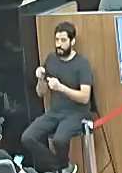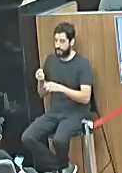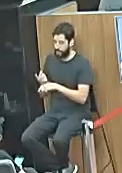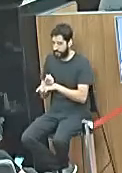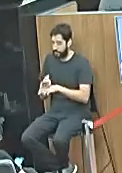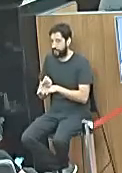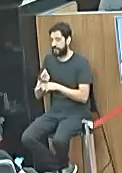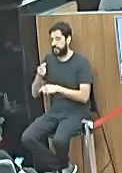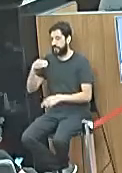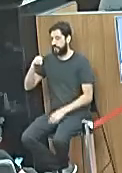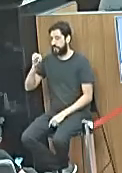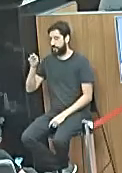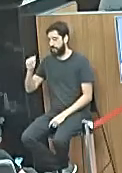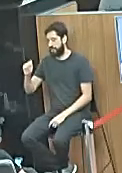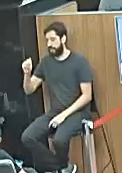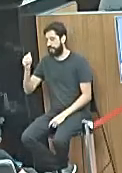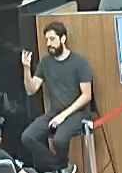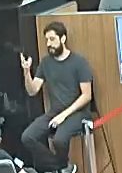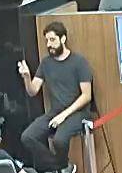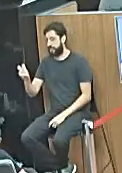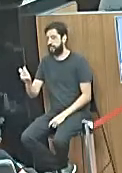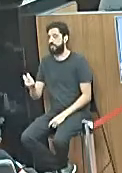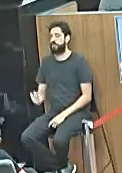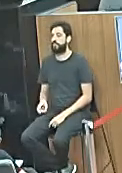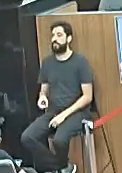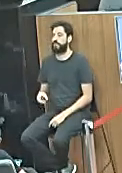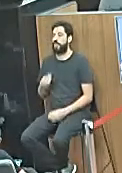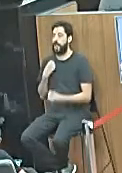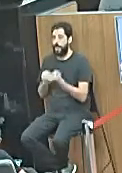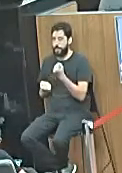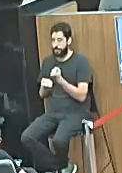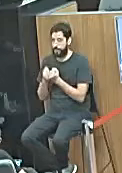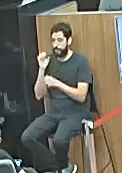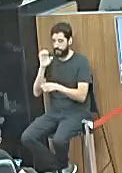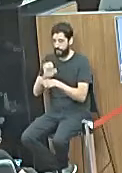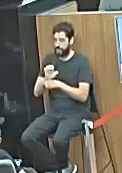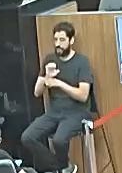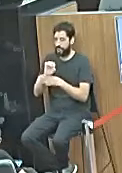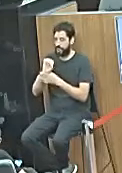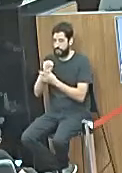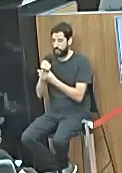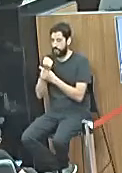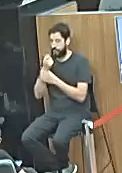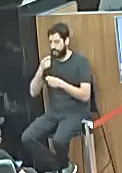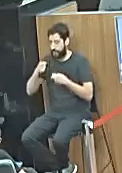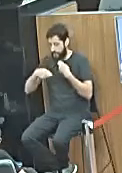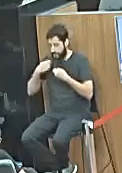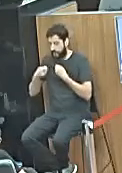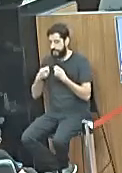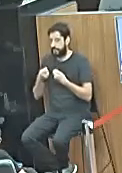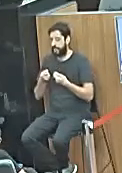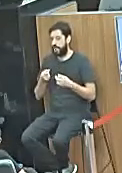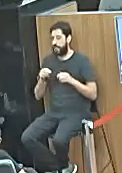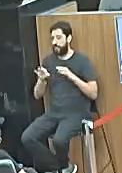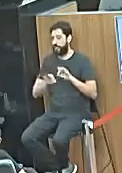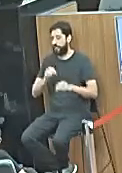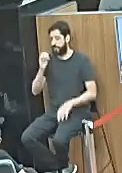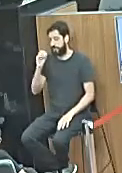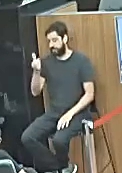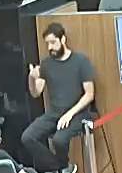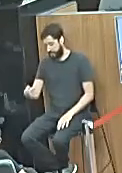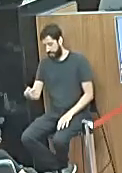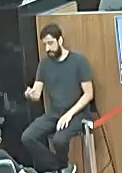35 apoio à política estadual de segurança alimentar e nutricional do programa 067